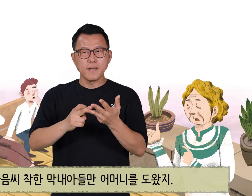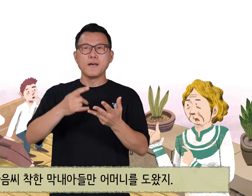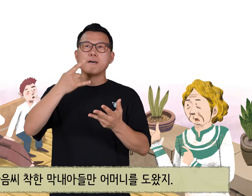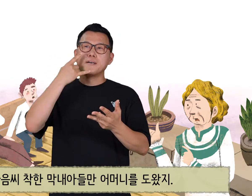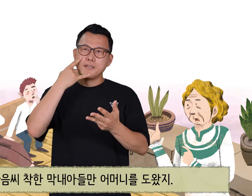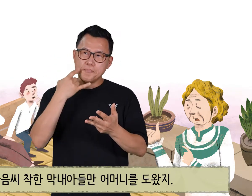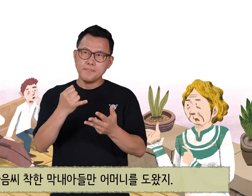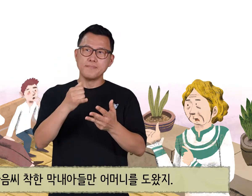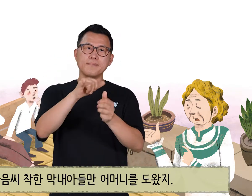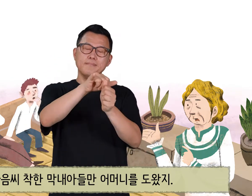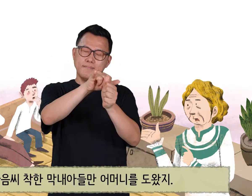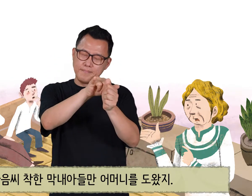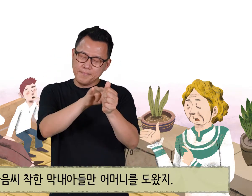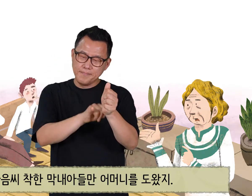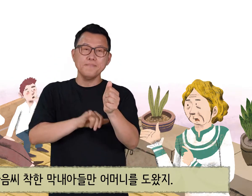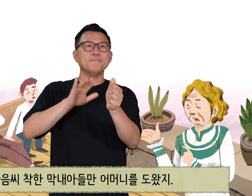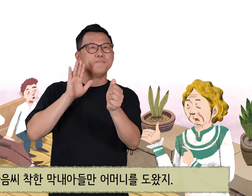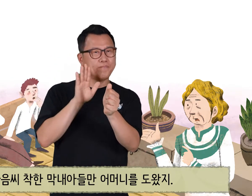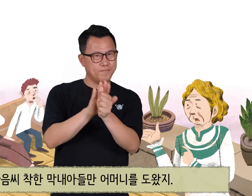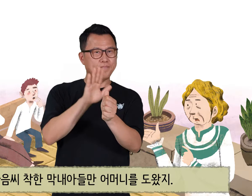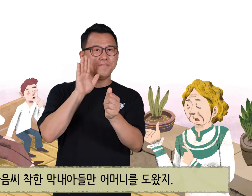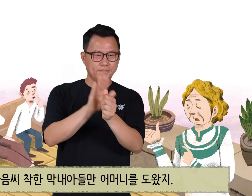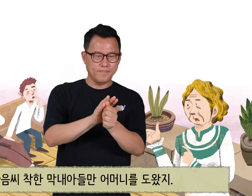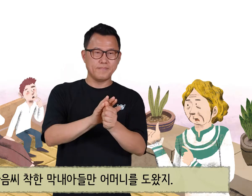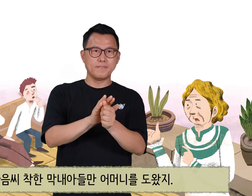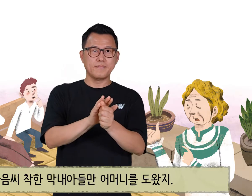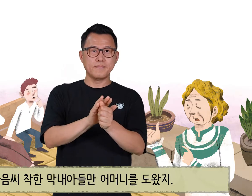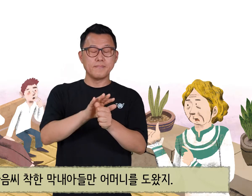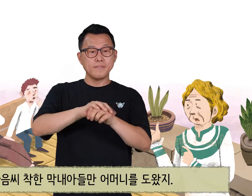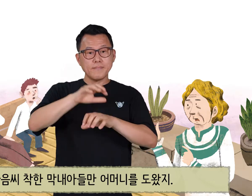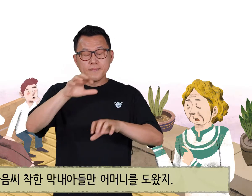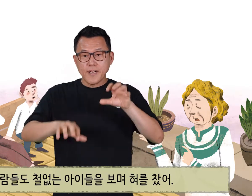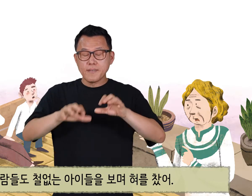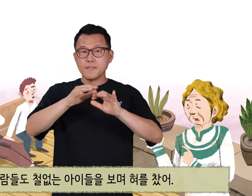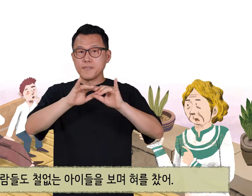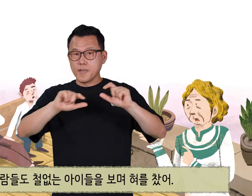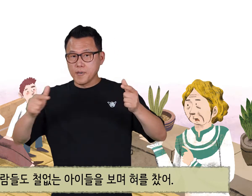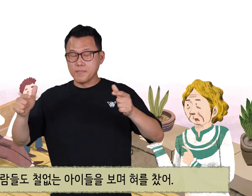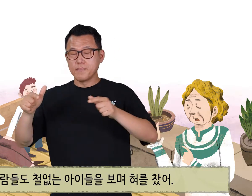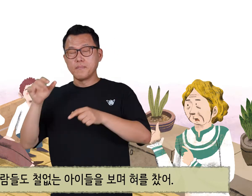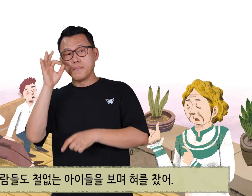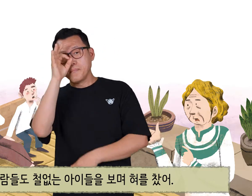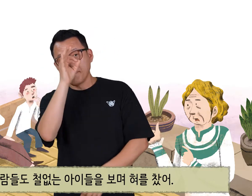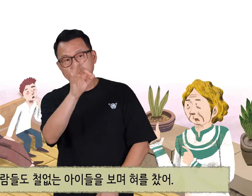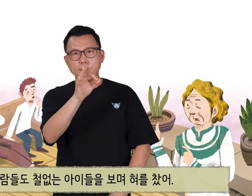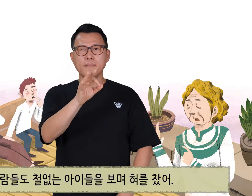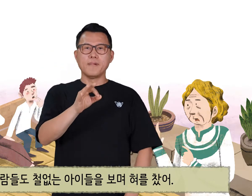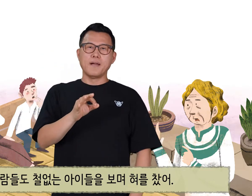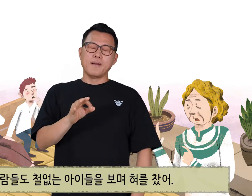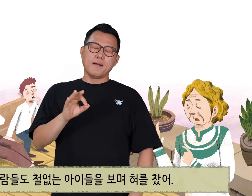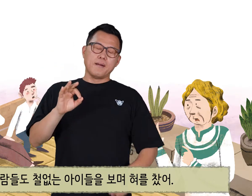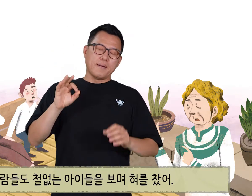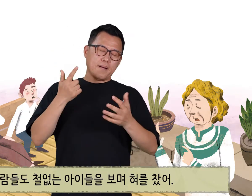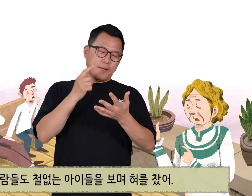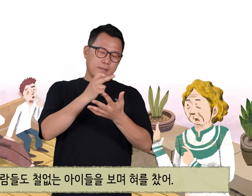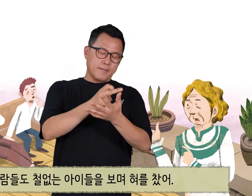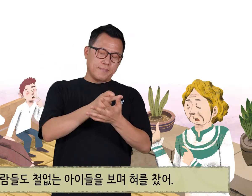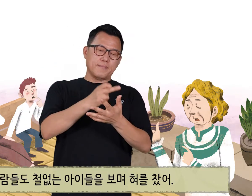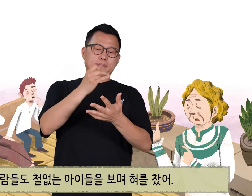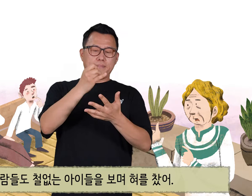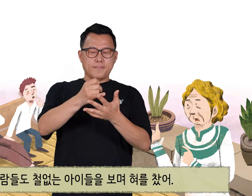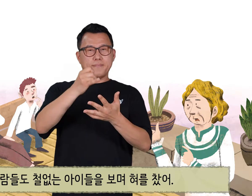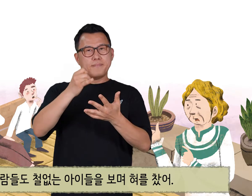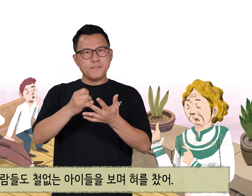가장 마음씨 착한 막내 아들만 어머니를 도왔지. 마을 사람들도 철없는 아이들을